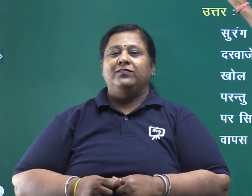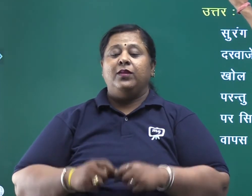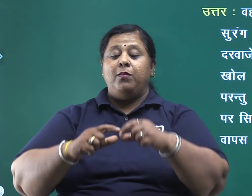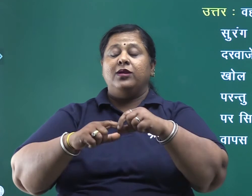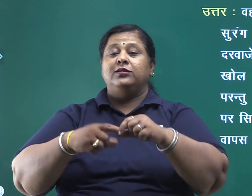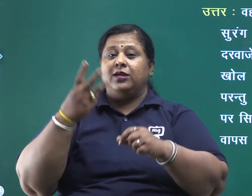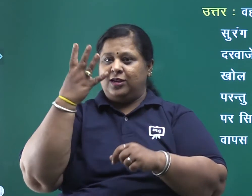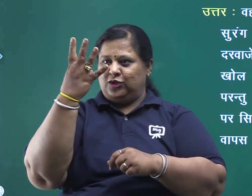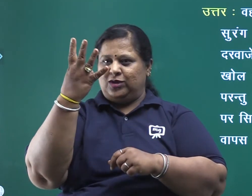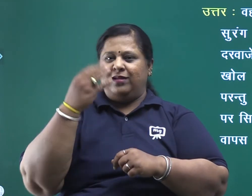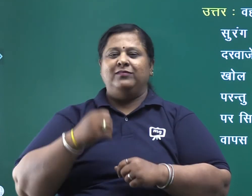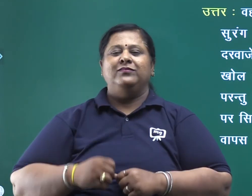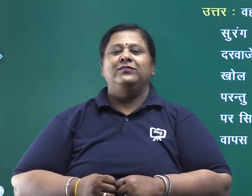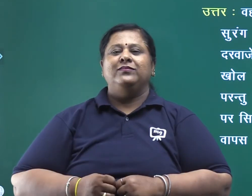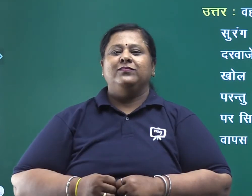संख्या 4,